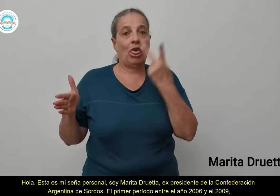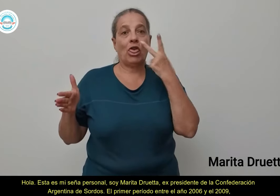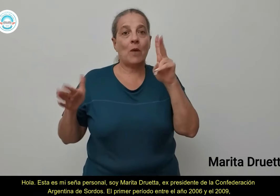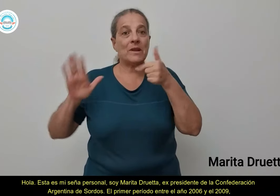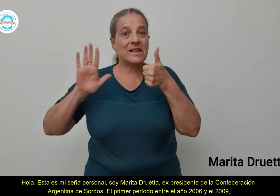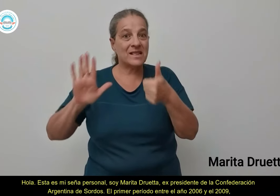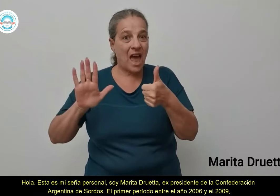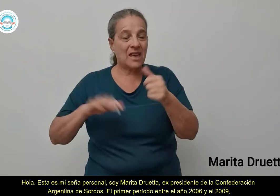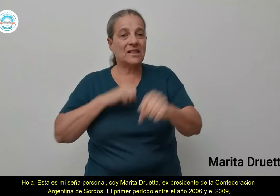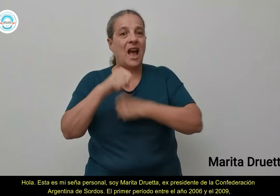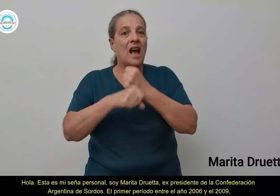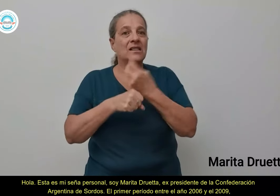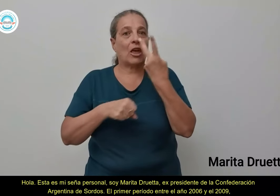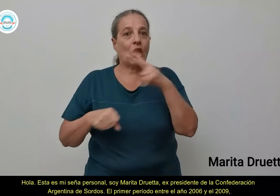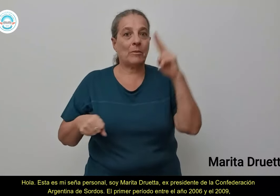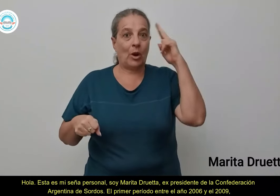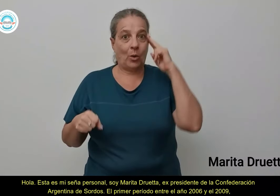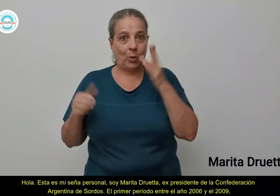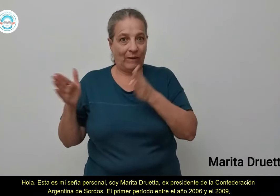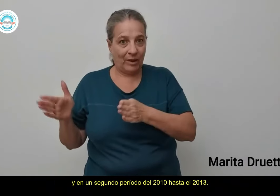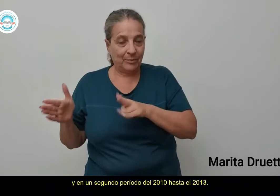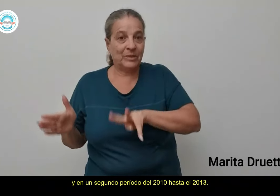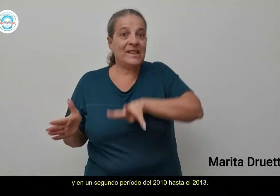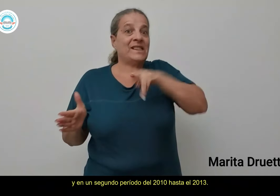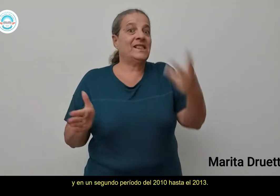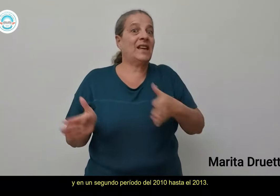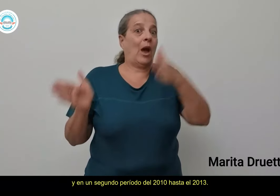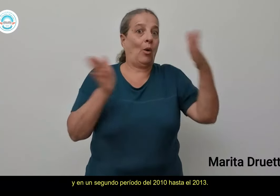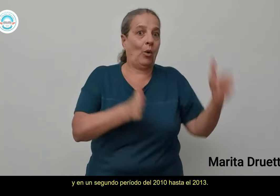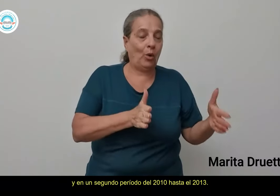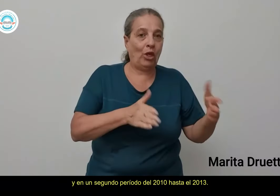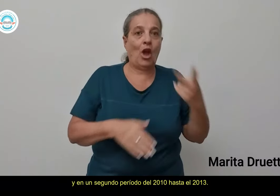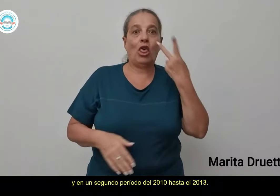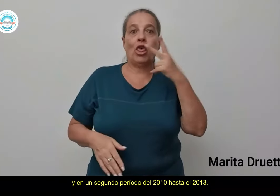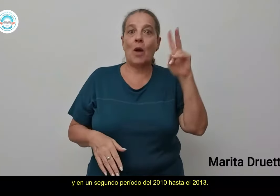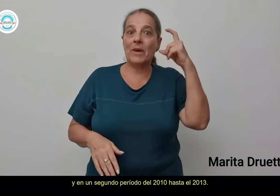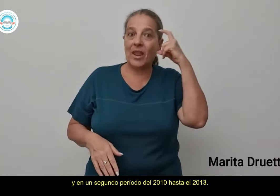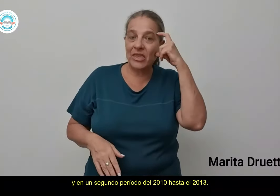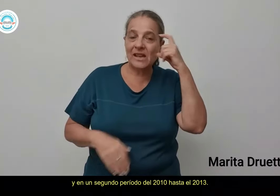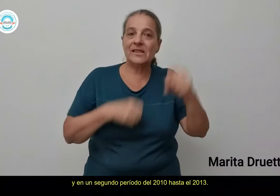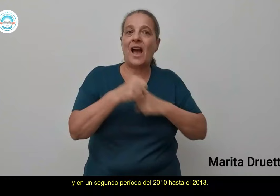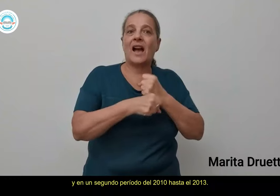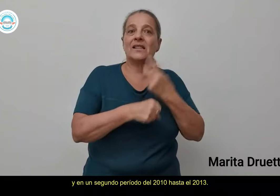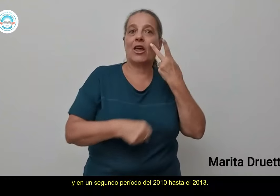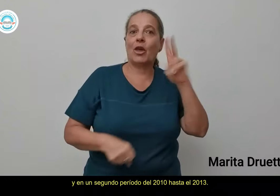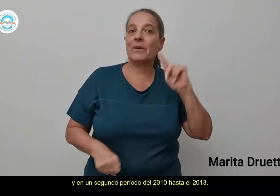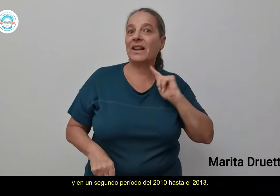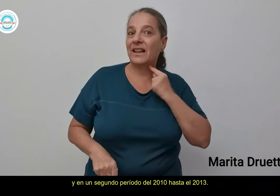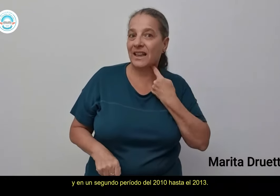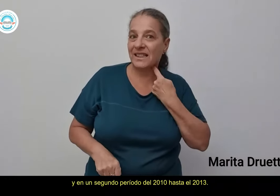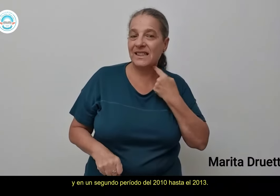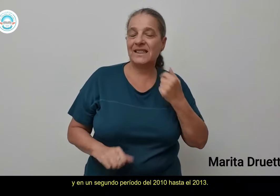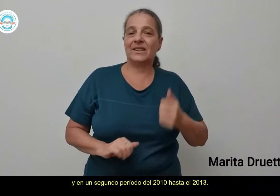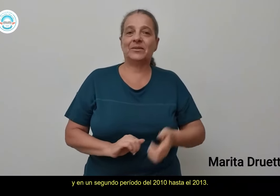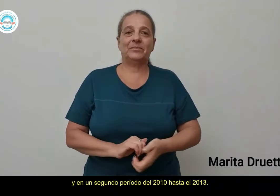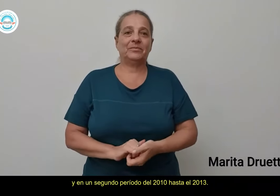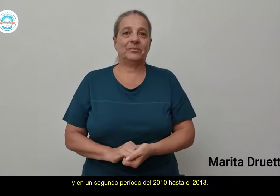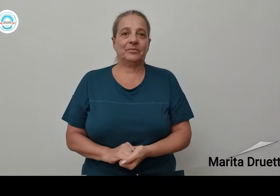El primer periodo entre el año 2006 hasta el 2009 y en un segundo periodo del 2010 hasta el